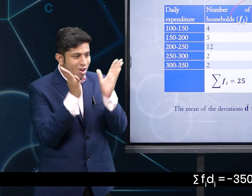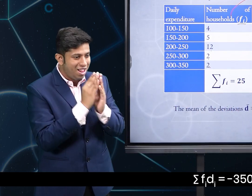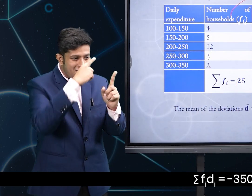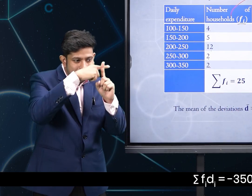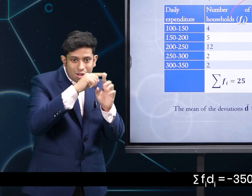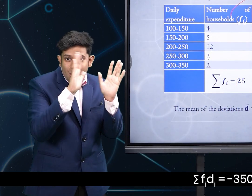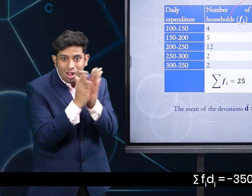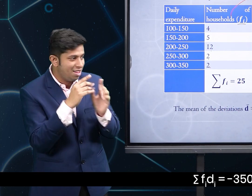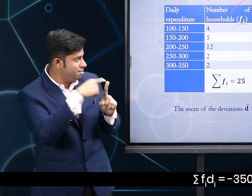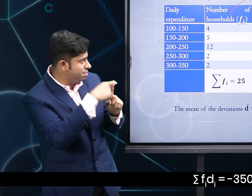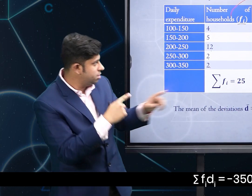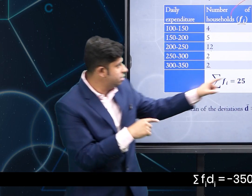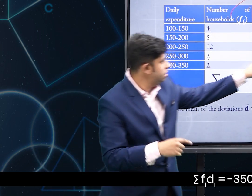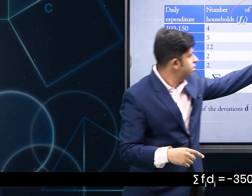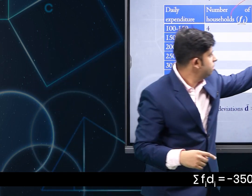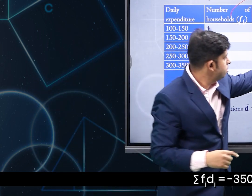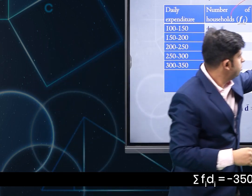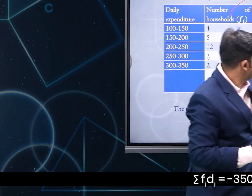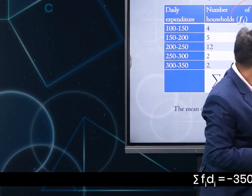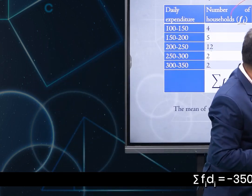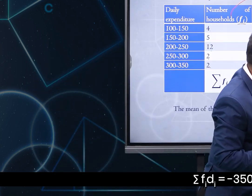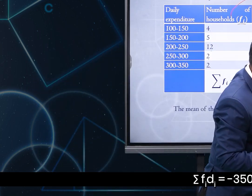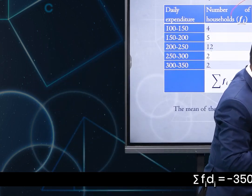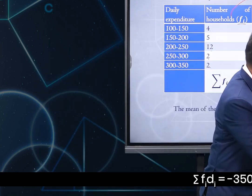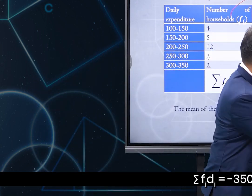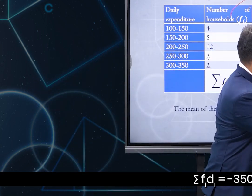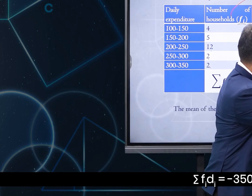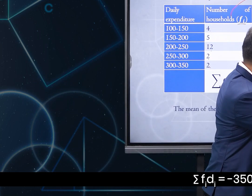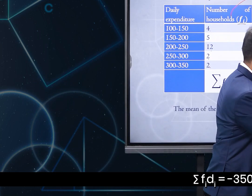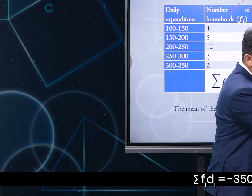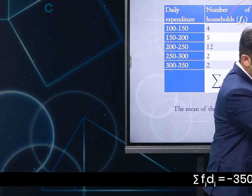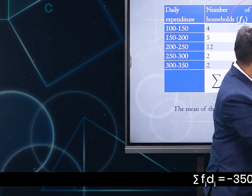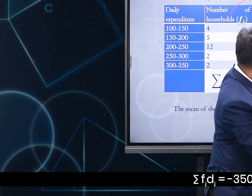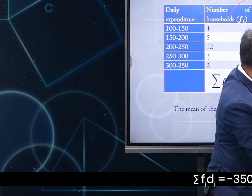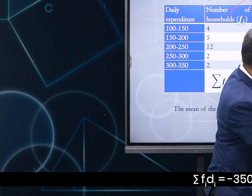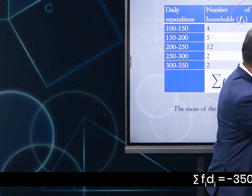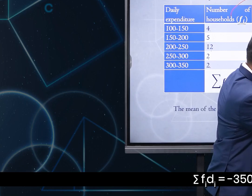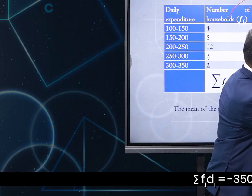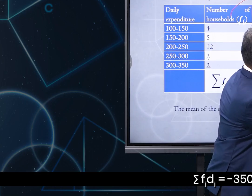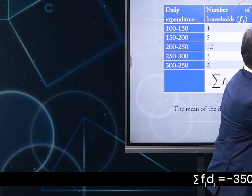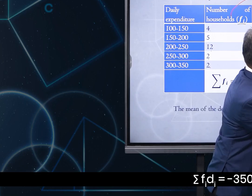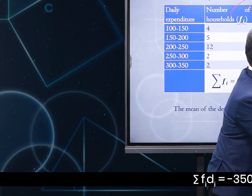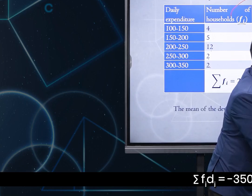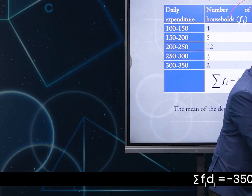f கீழ் இலக்கு I-இன் கூட்டுத்தொகை ஈடு கழித்தல் 350